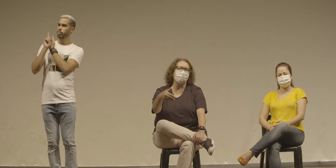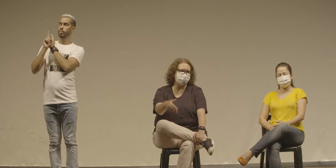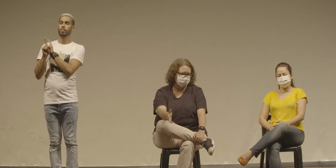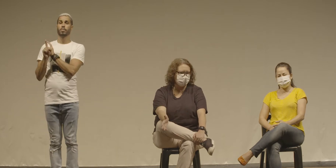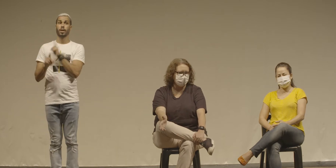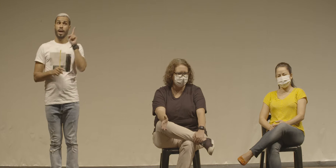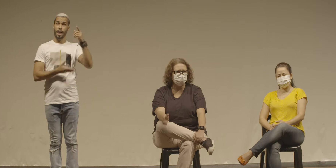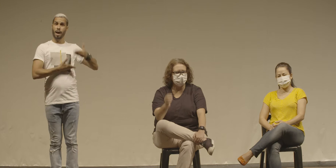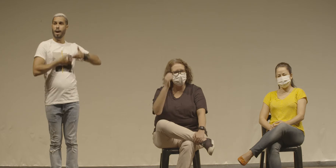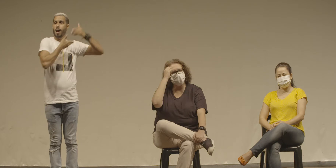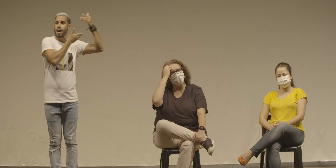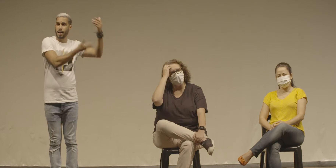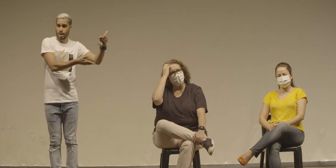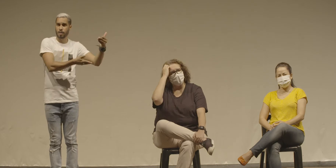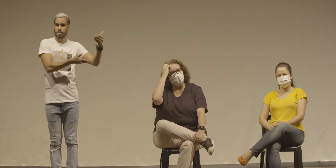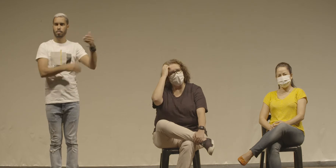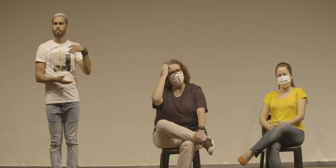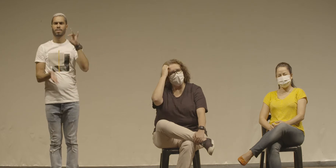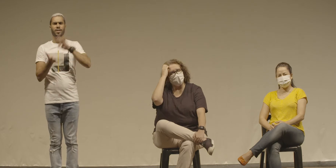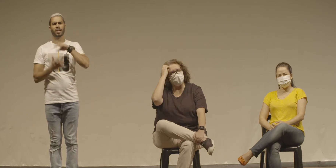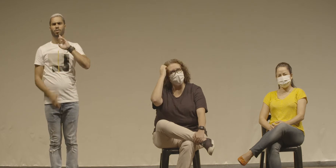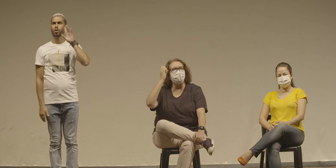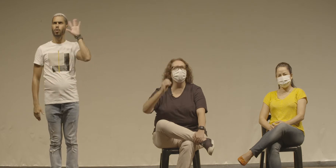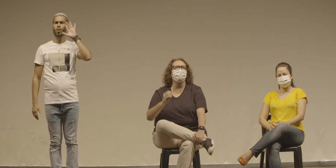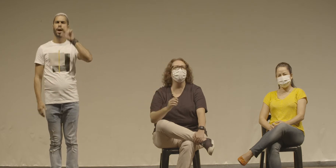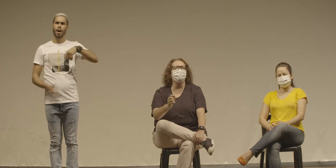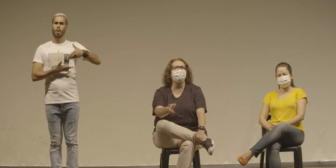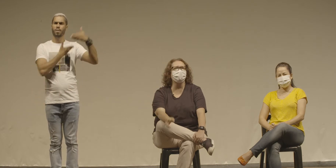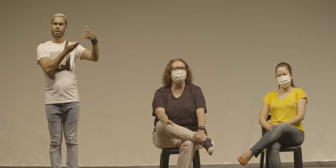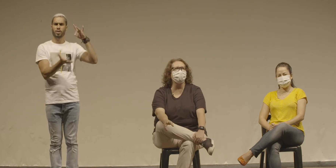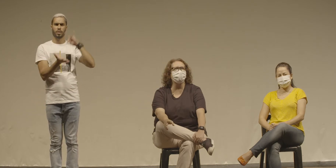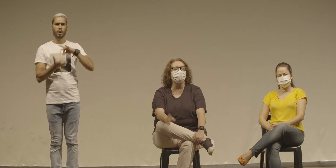do que um convite propriamente dito. E depois de